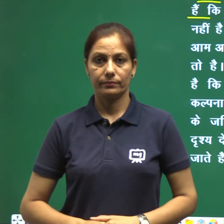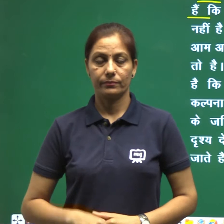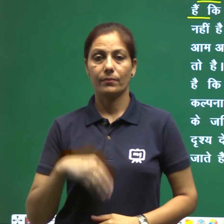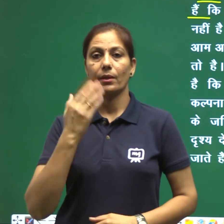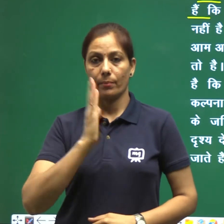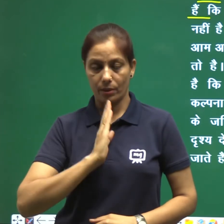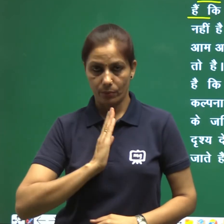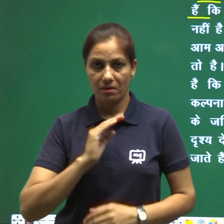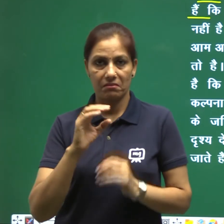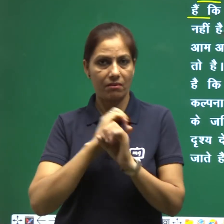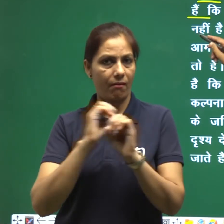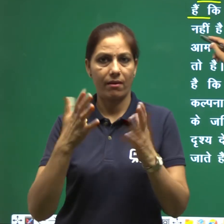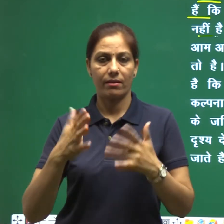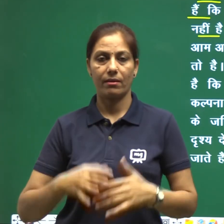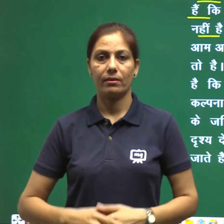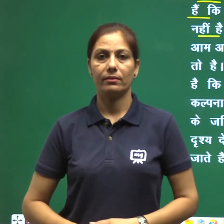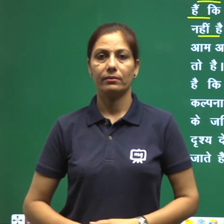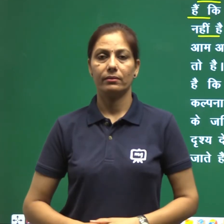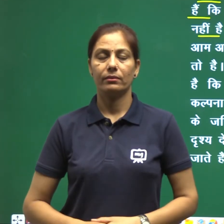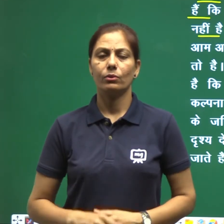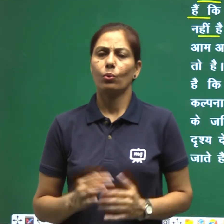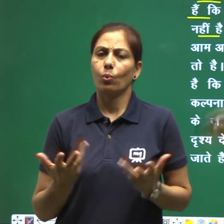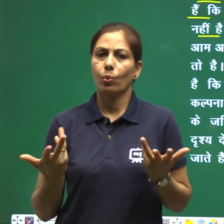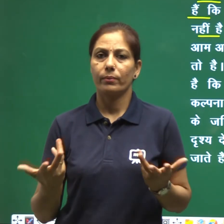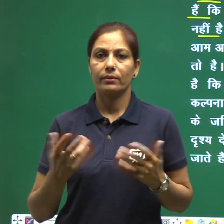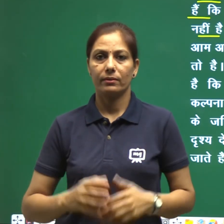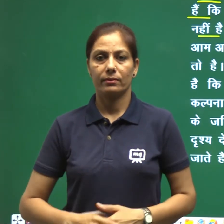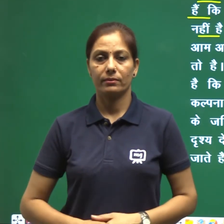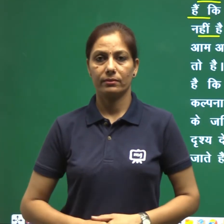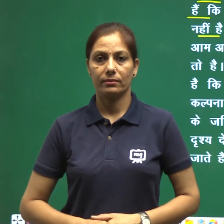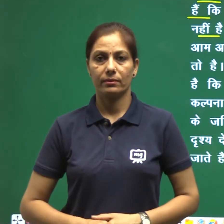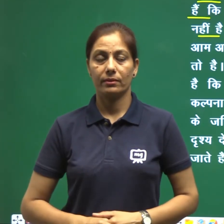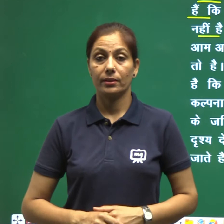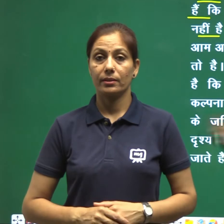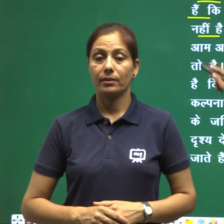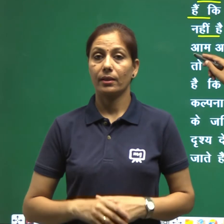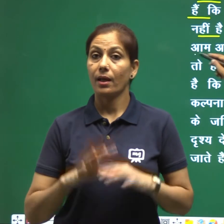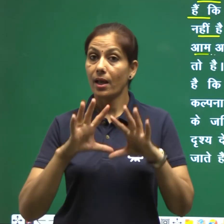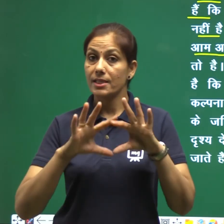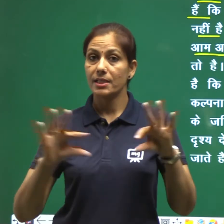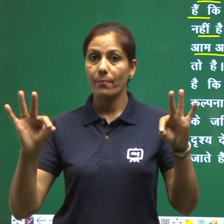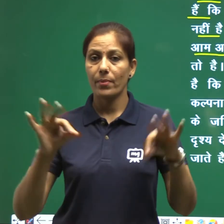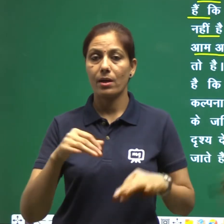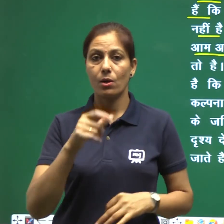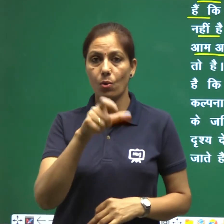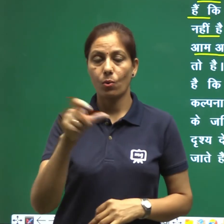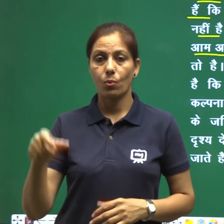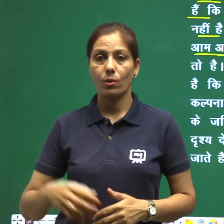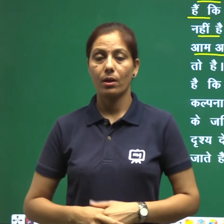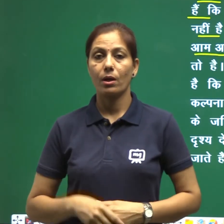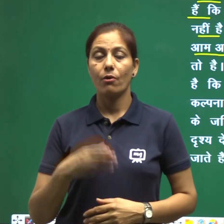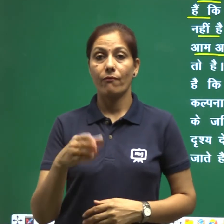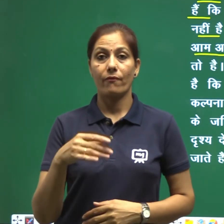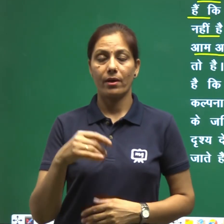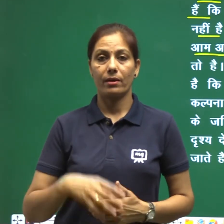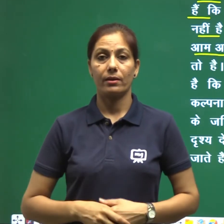भगवान नहीं है तो कोई बात नहीं, आम आदमी का वह सपना तो